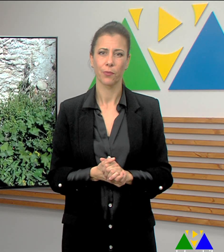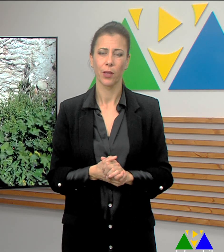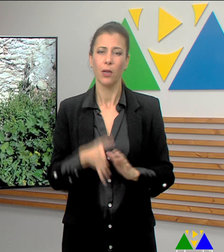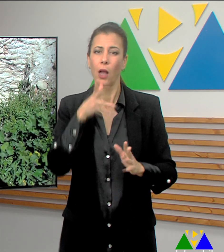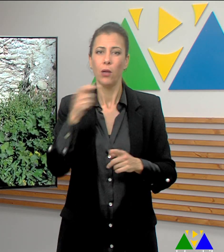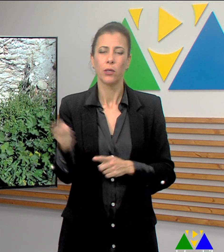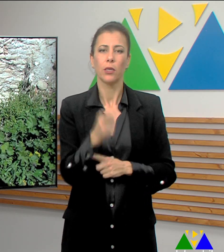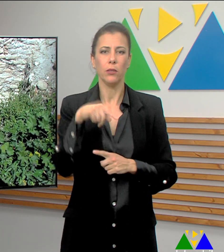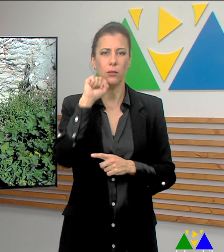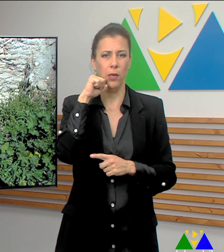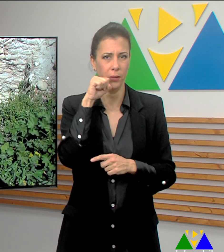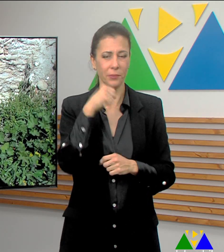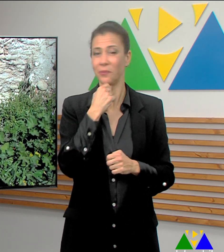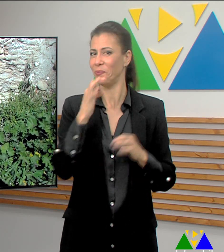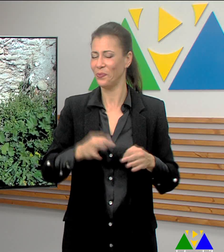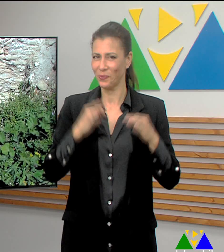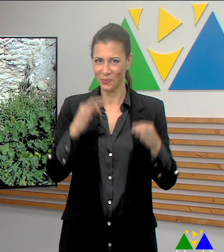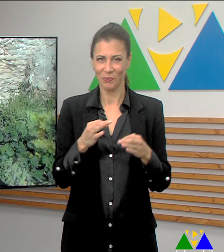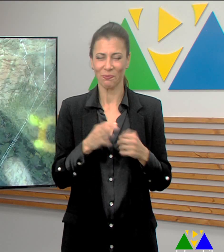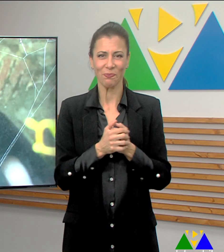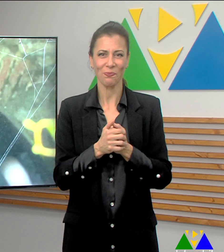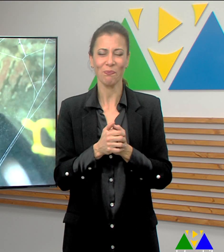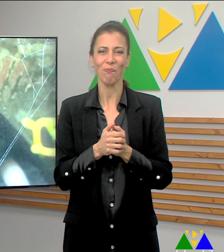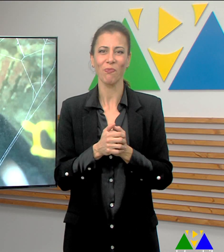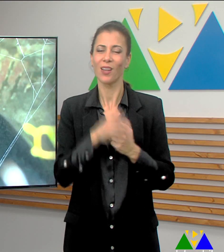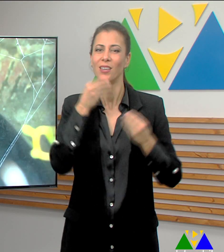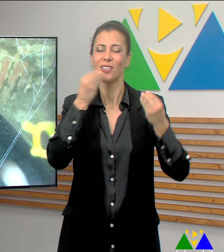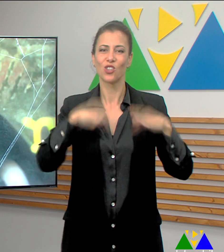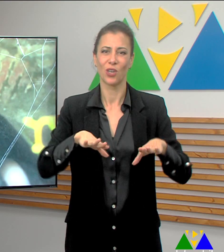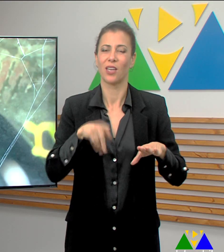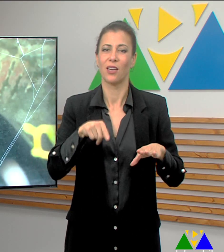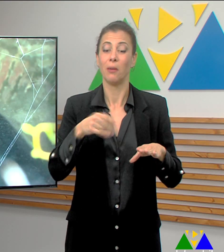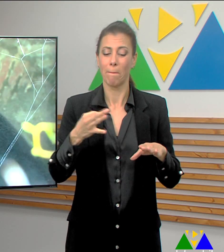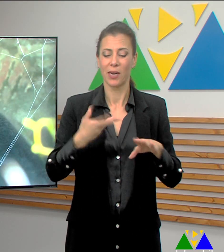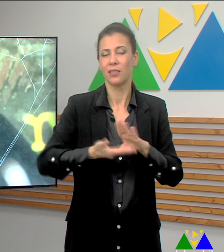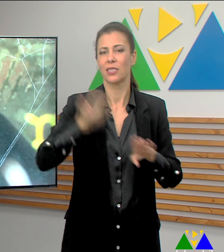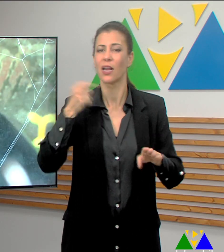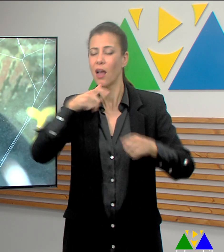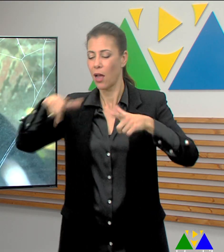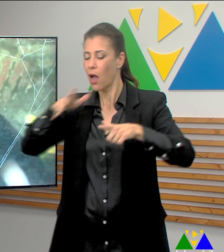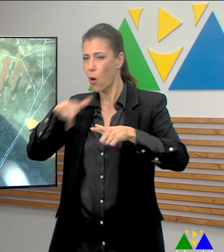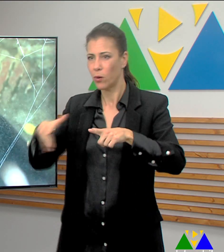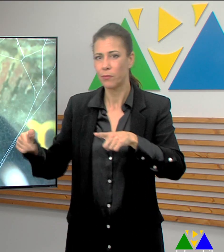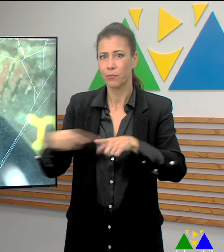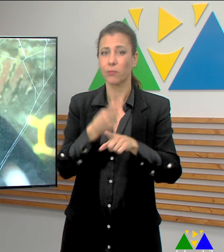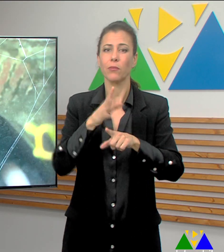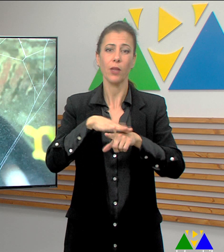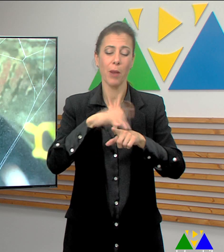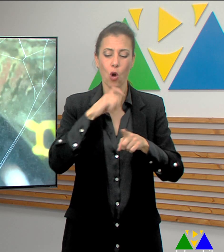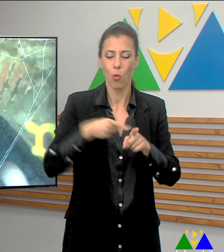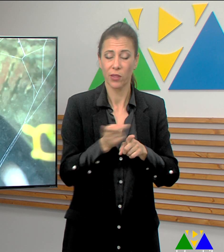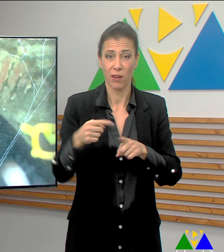regantes de Motril siempre se opusieron históricamente a que se sacaran acequias de derivación y tal,